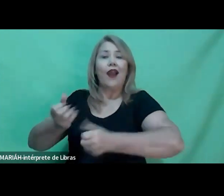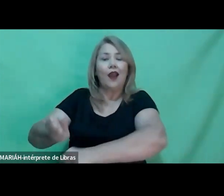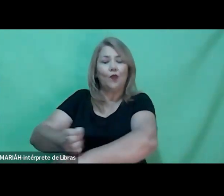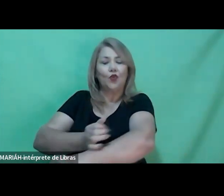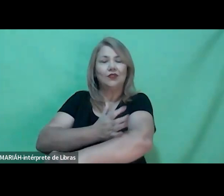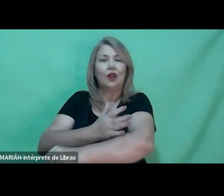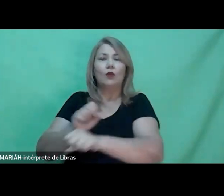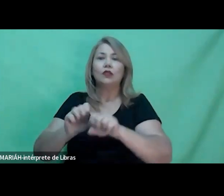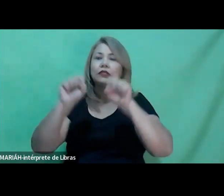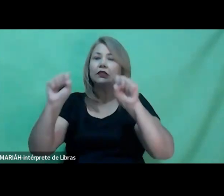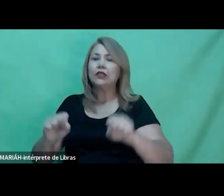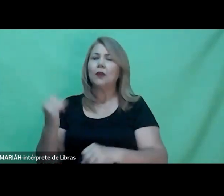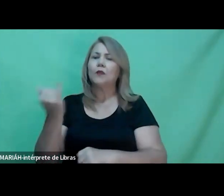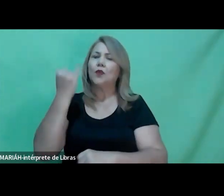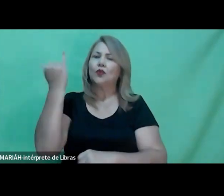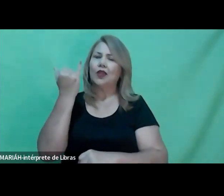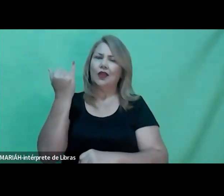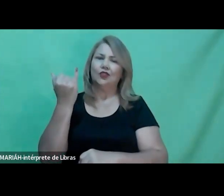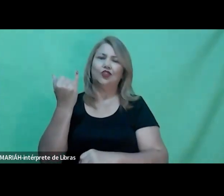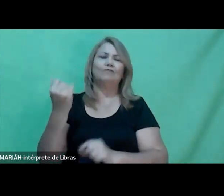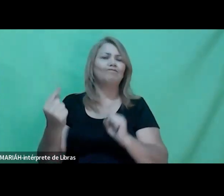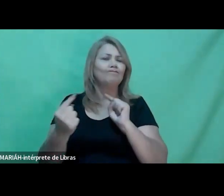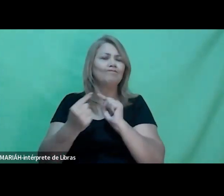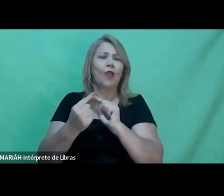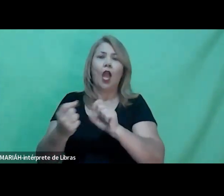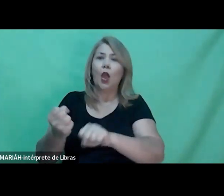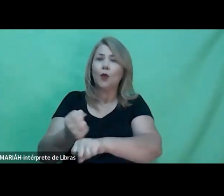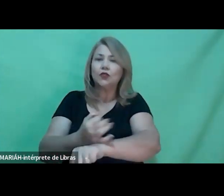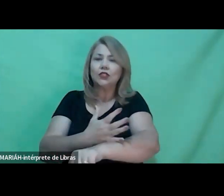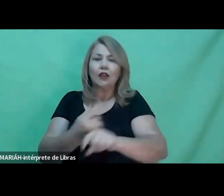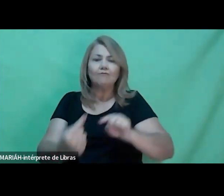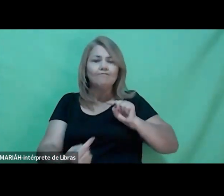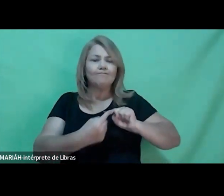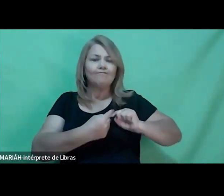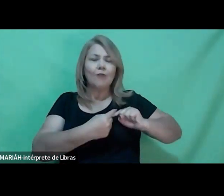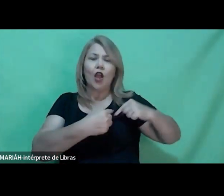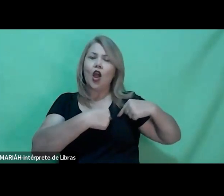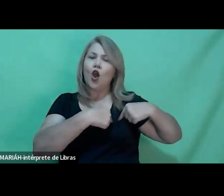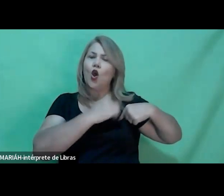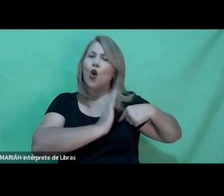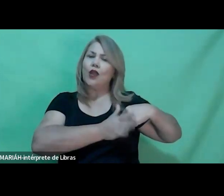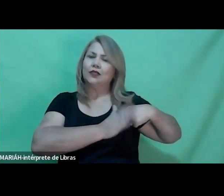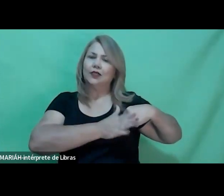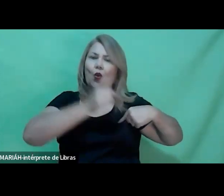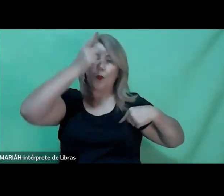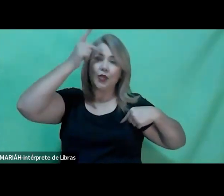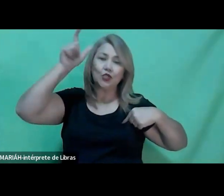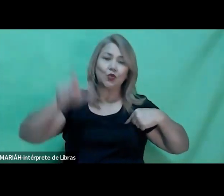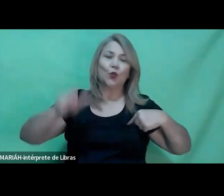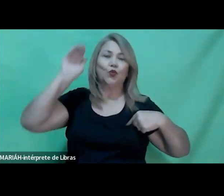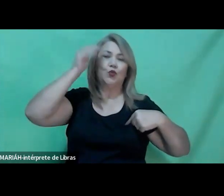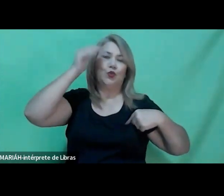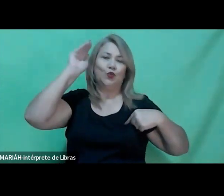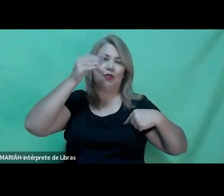utilice para hacer llegar esa emoción al corazón de la persona sordociega miren describir para mí